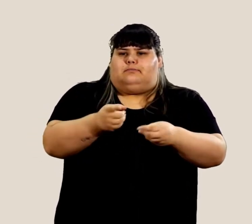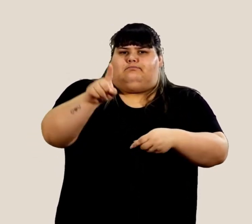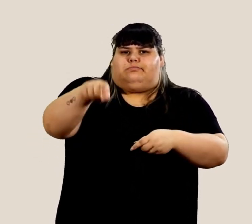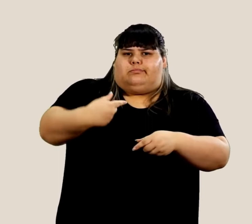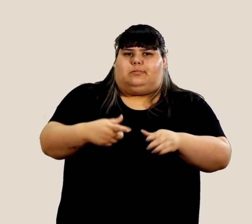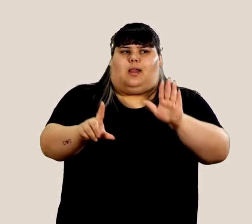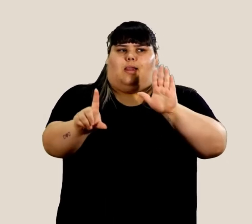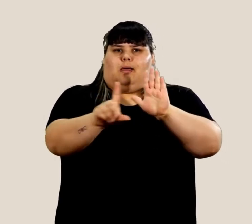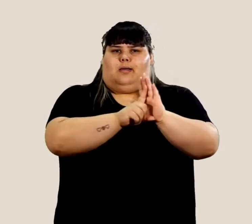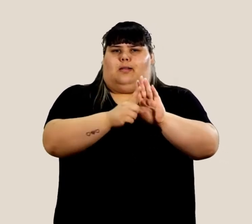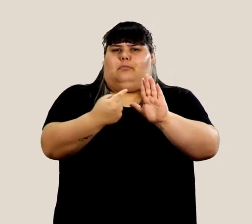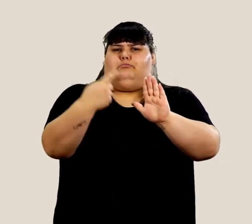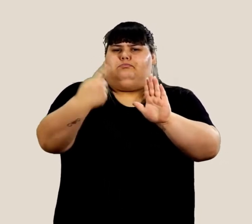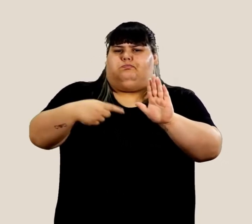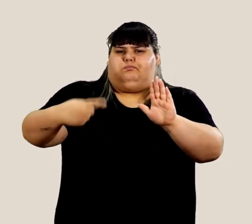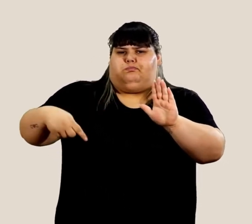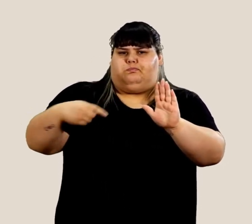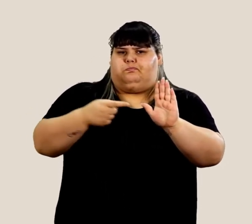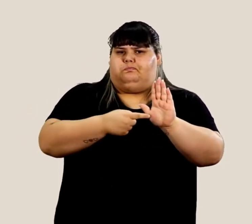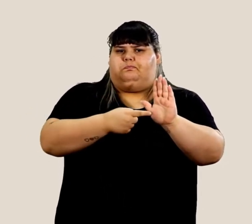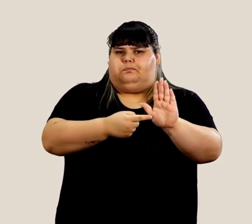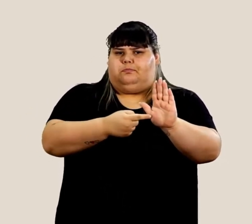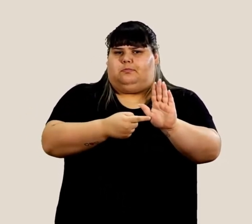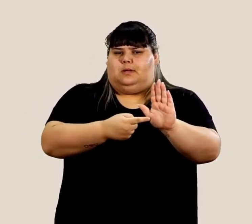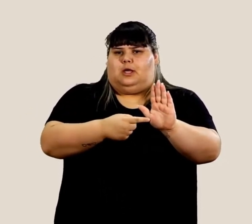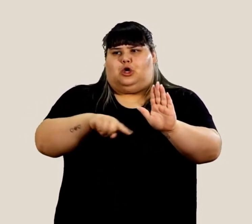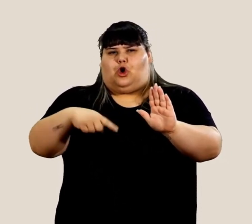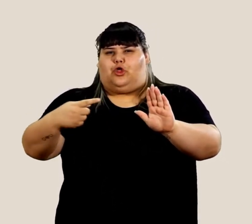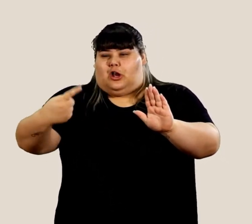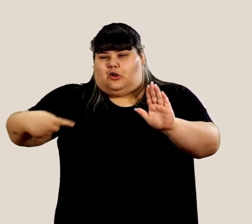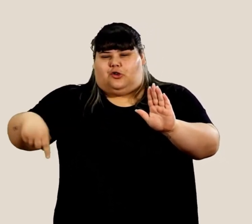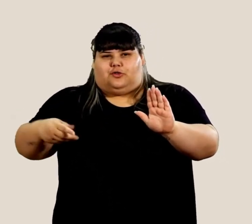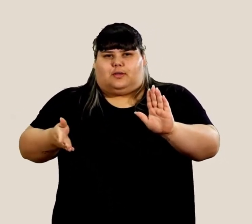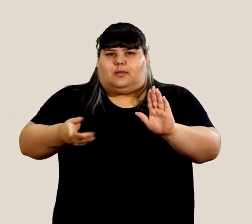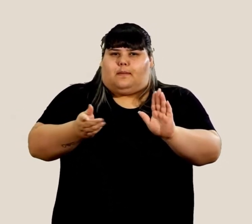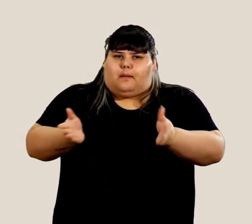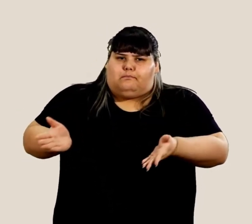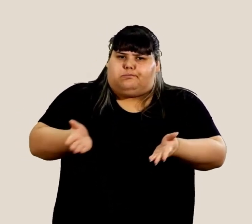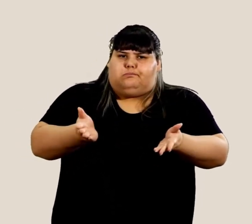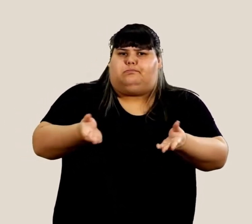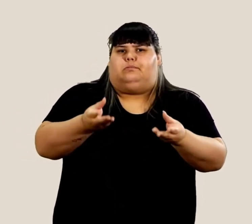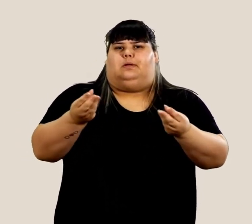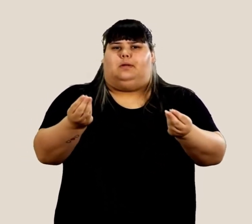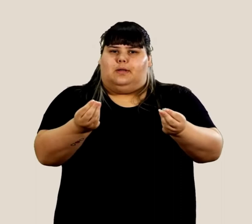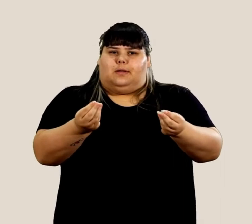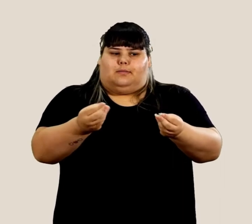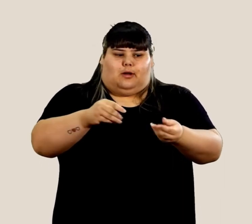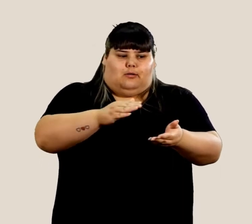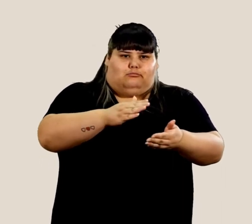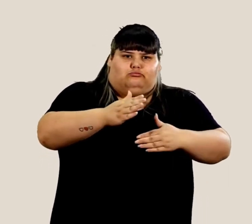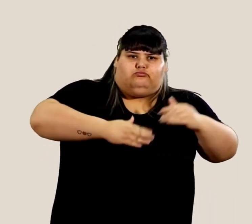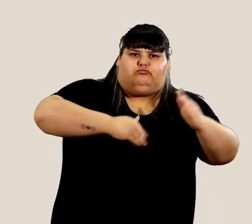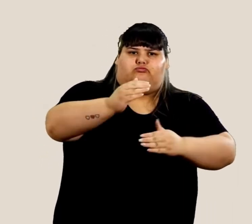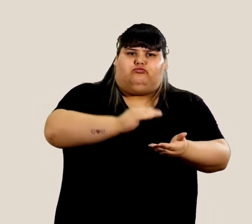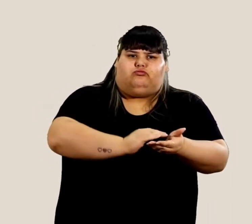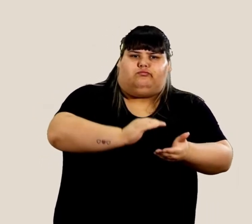servicios, dispensado todo ello por la ley y por otros medios, para que pueda